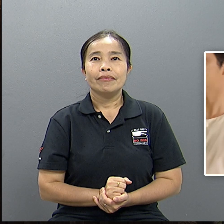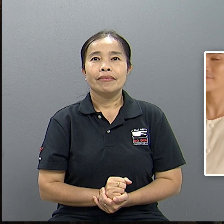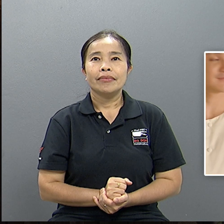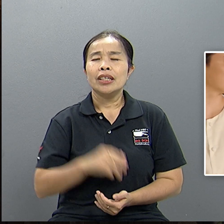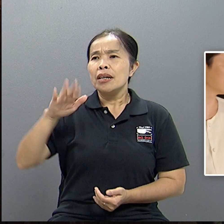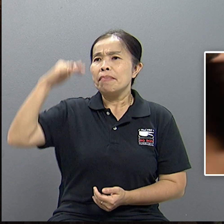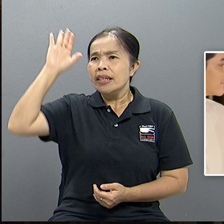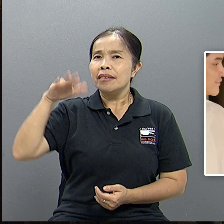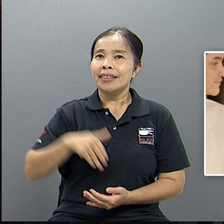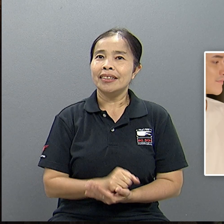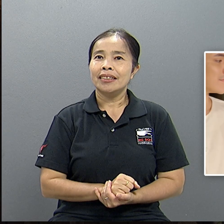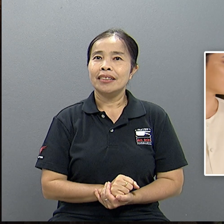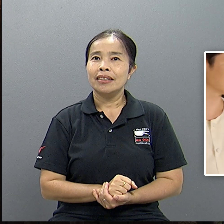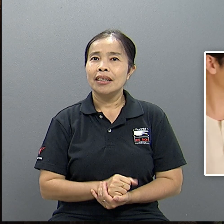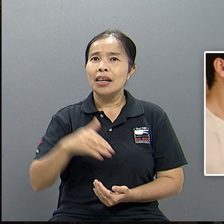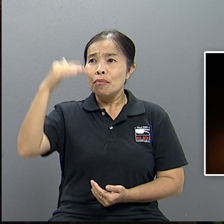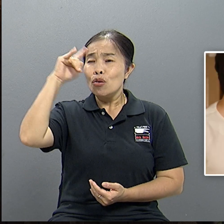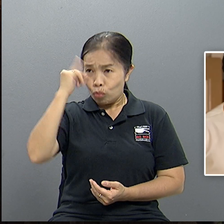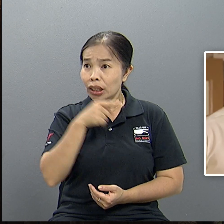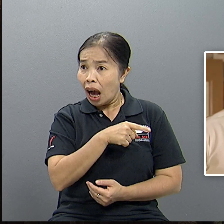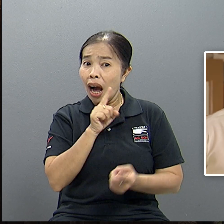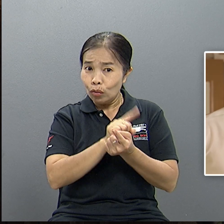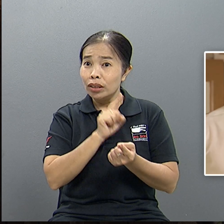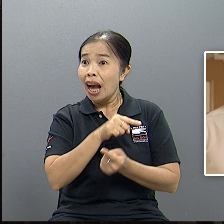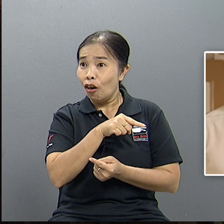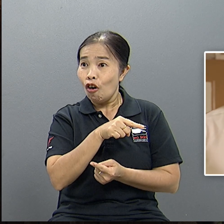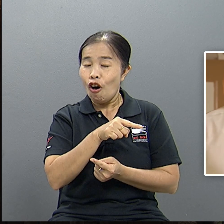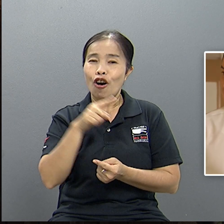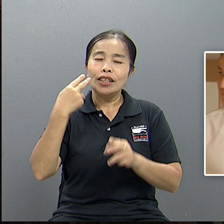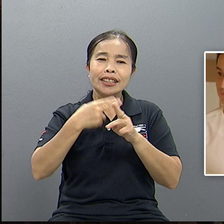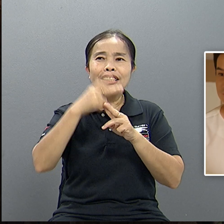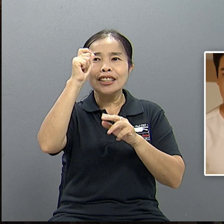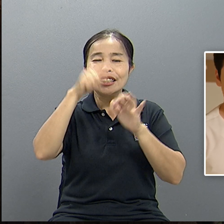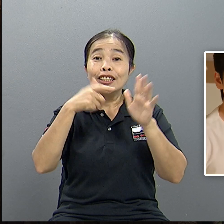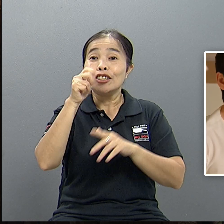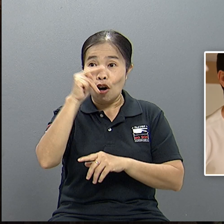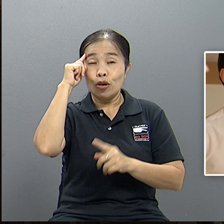พี่เลิศพี่เลิศไปรู้จักกับแม่อ่อนมาจากที่ไหน